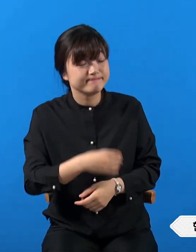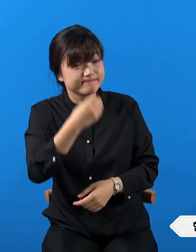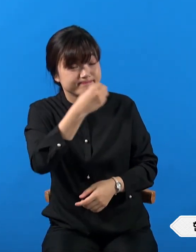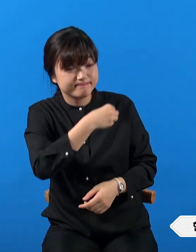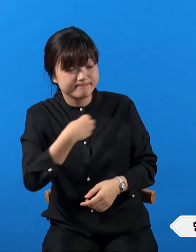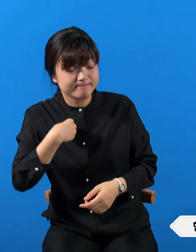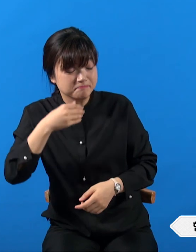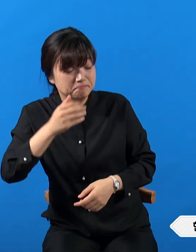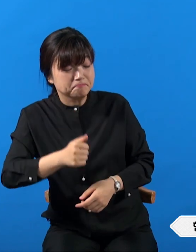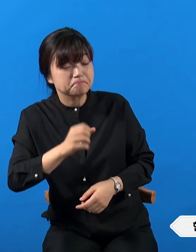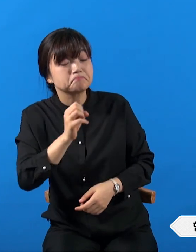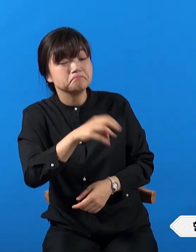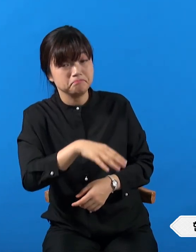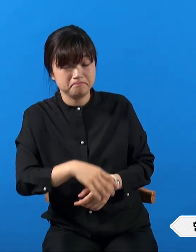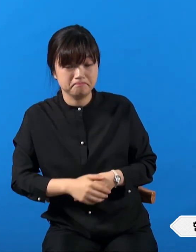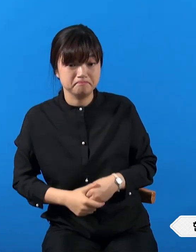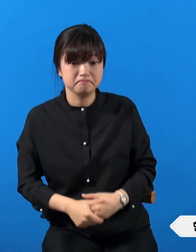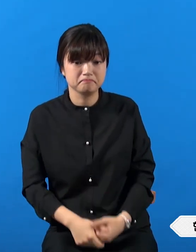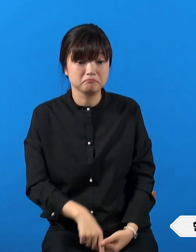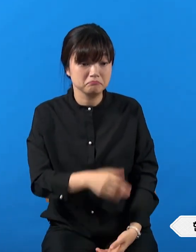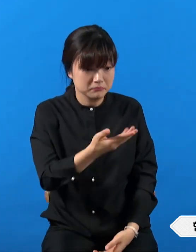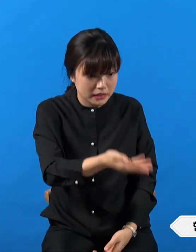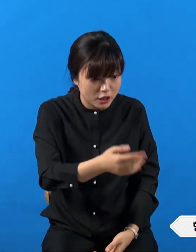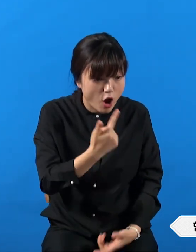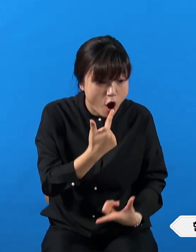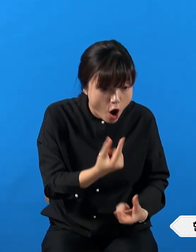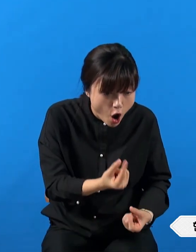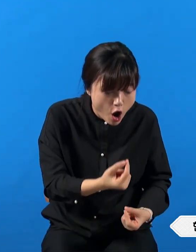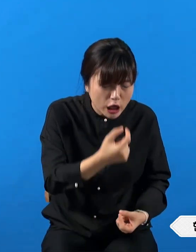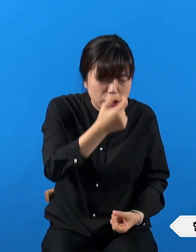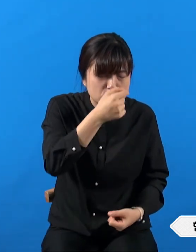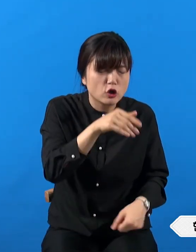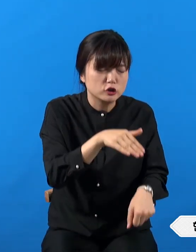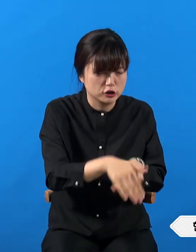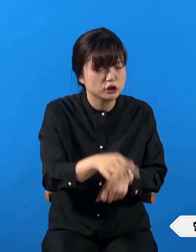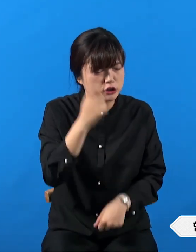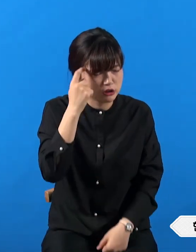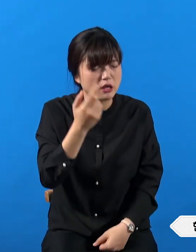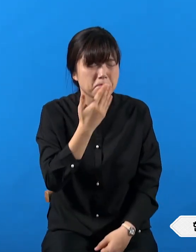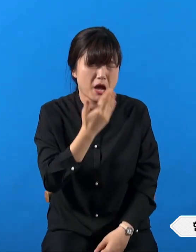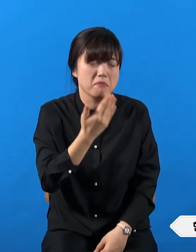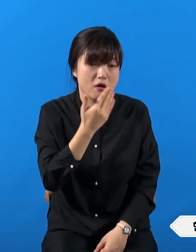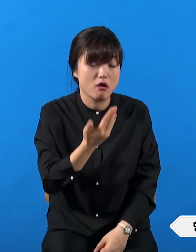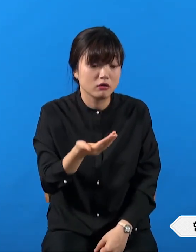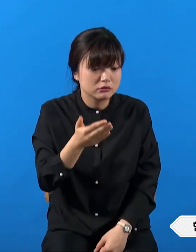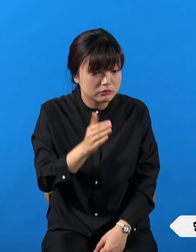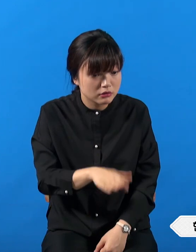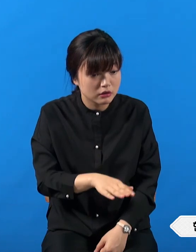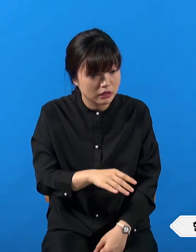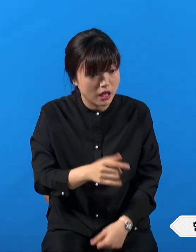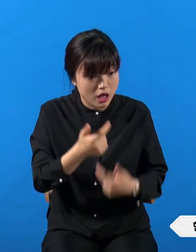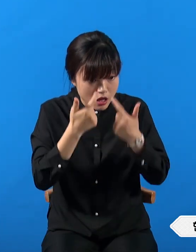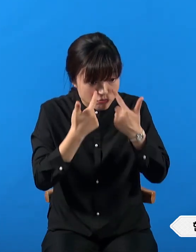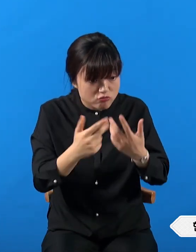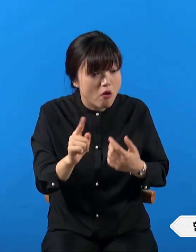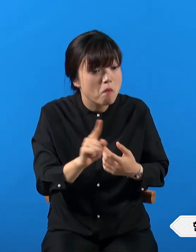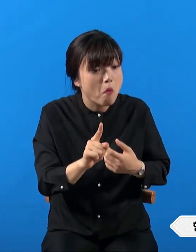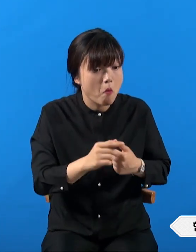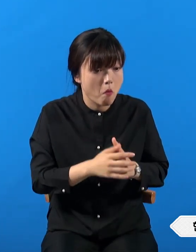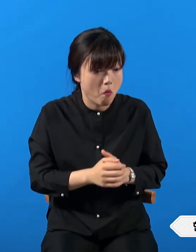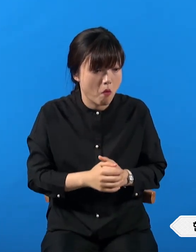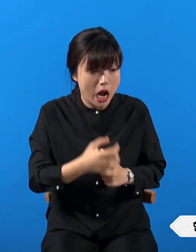윌리엄 템플 대주교가 이렇게 답했습니다. 당신처럼 그렇게 생각할 수도 있겠지요. 그런데 분명한